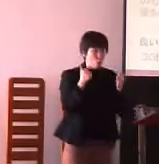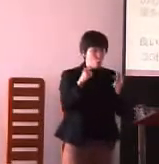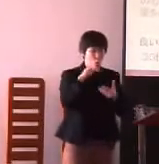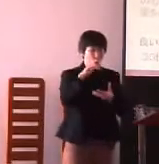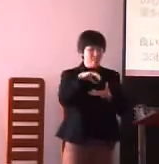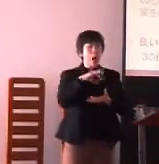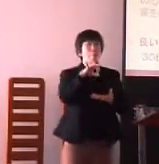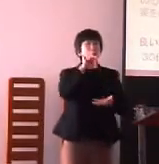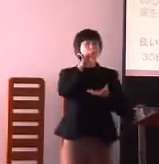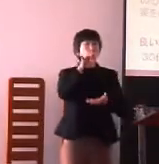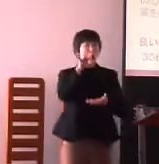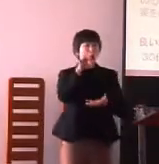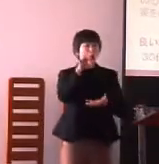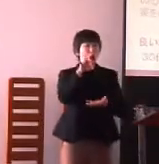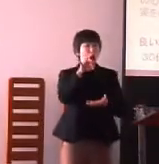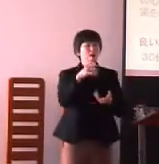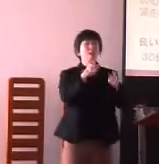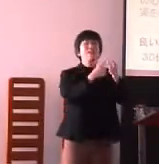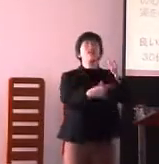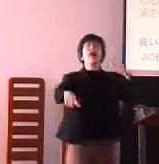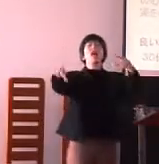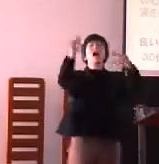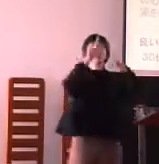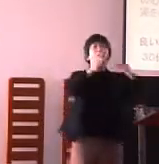めることにおいて与えてくださいます。